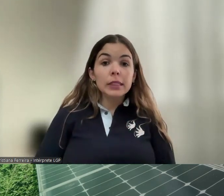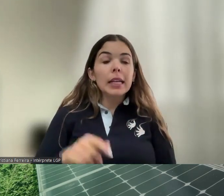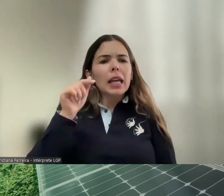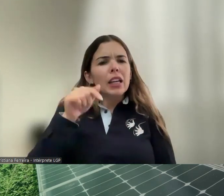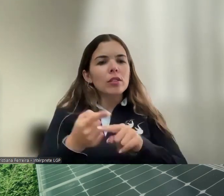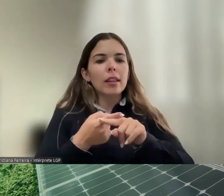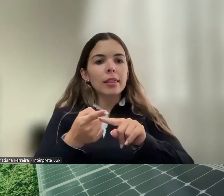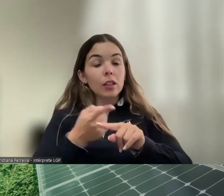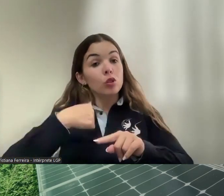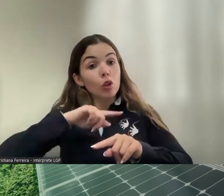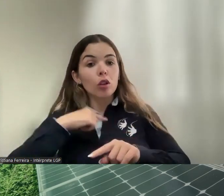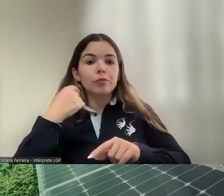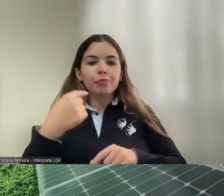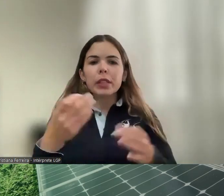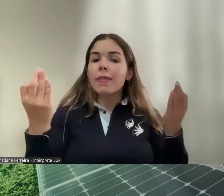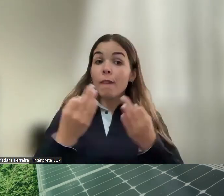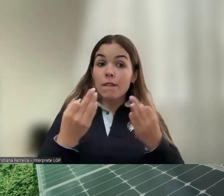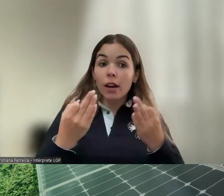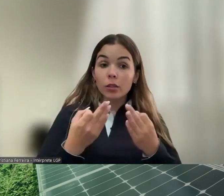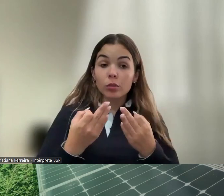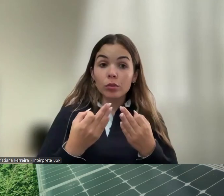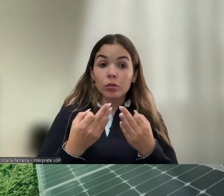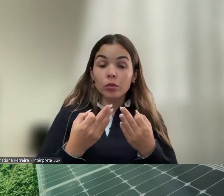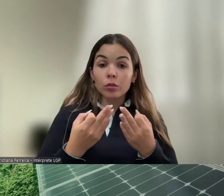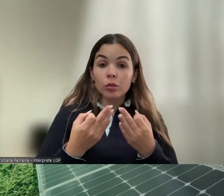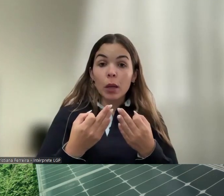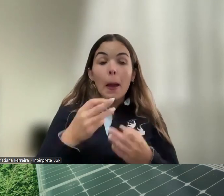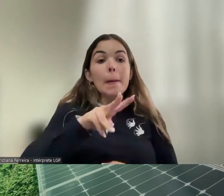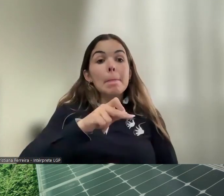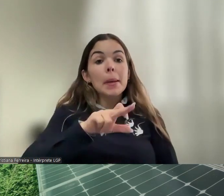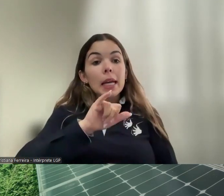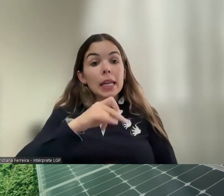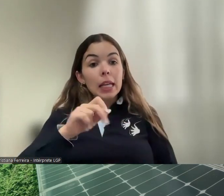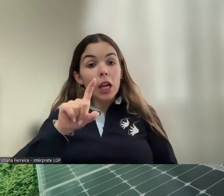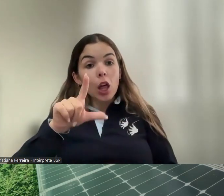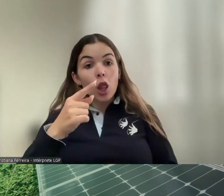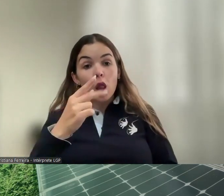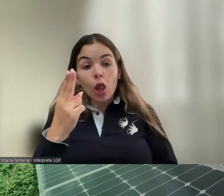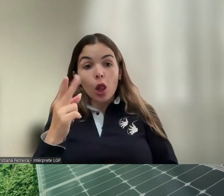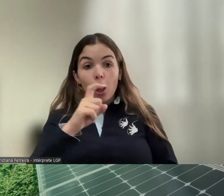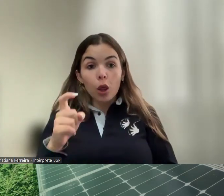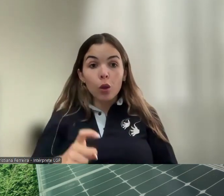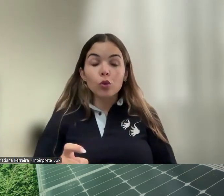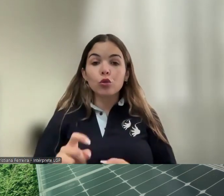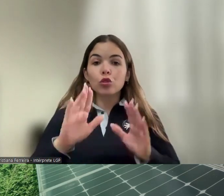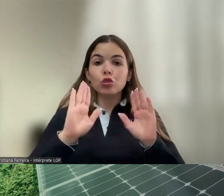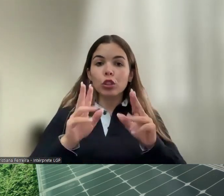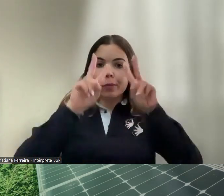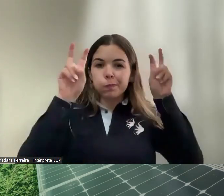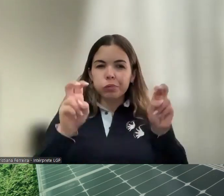interesse que temos. De facto, a Maria da Luz já fez o enquadramento, e fez um enquadramento internacional